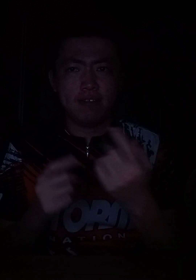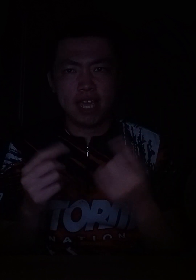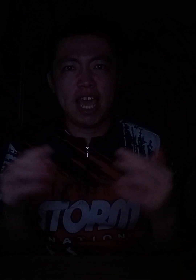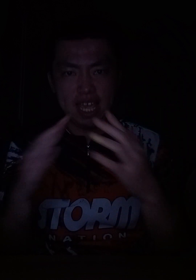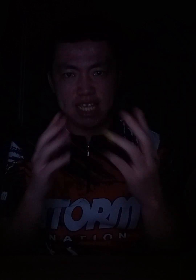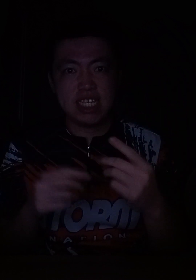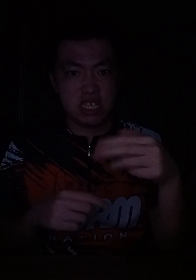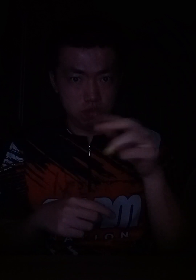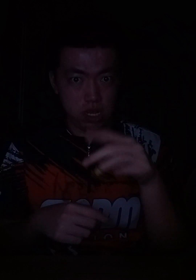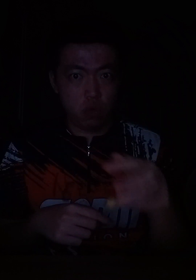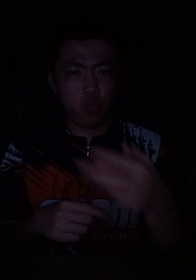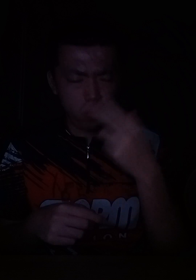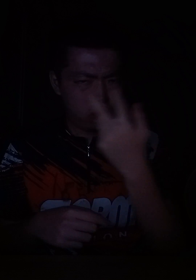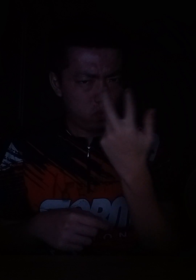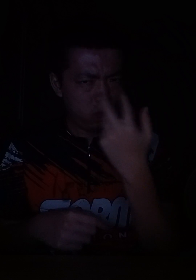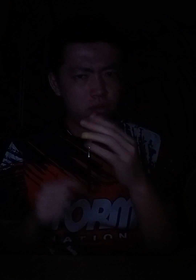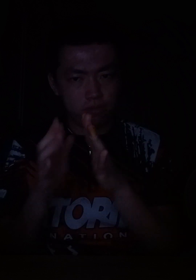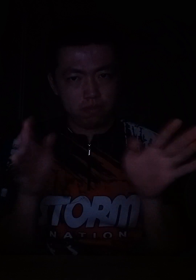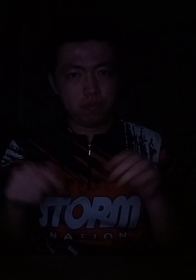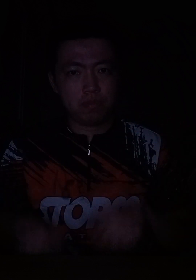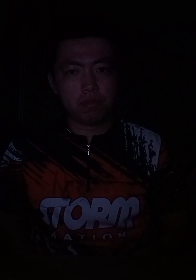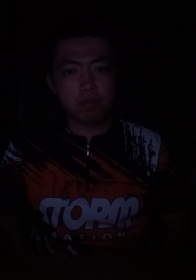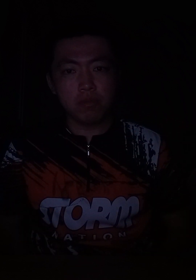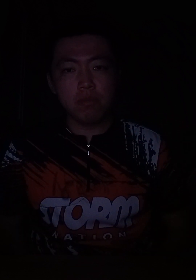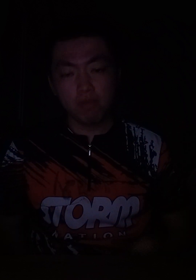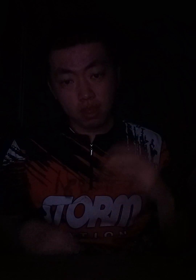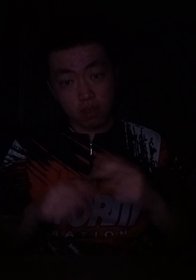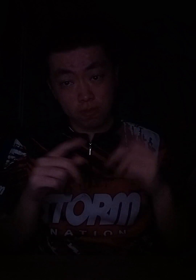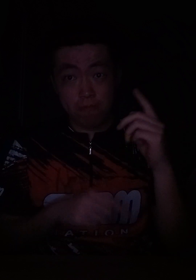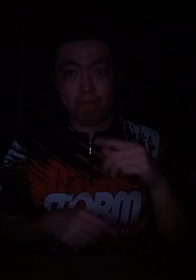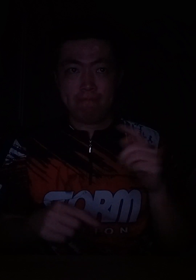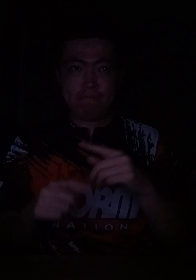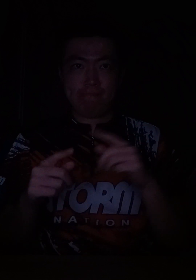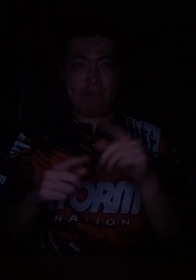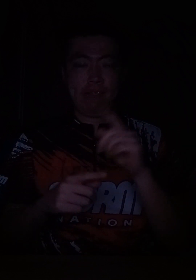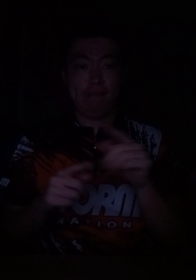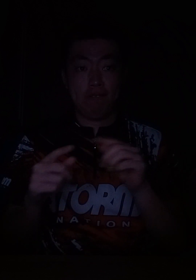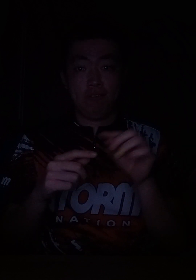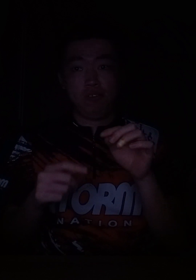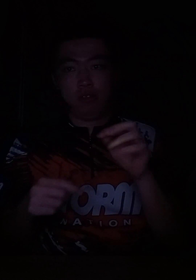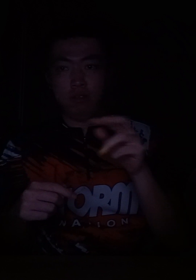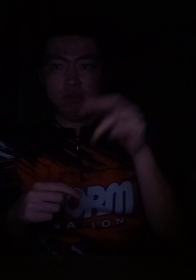A씨를 임계받아 조사를 진행했습니다. A씨는 어제 오후 6시쯤 죽전역으로 향하던